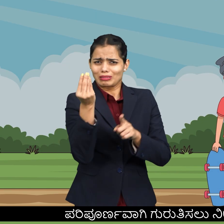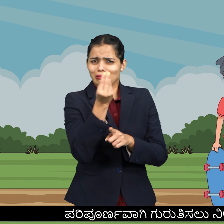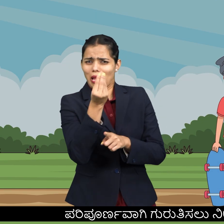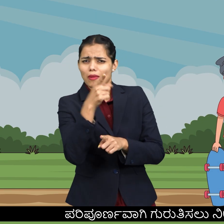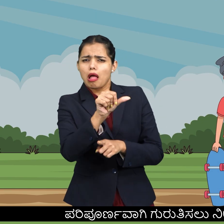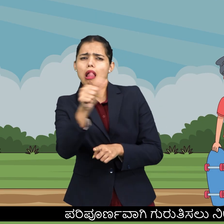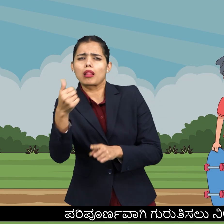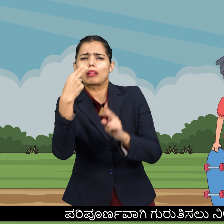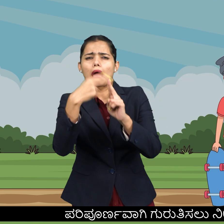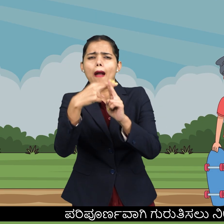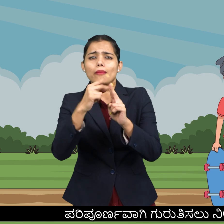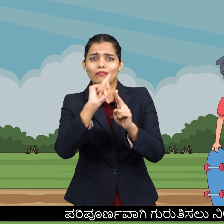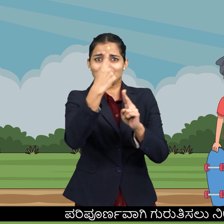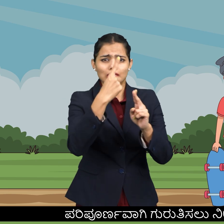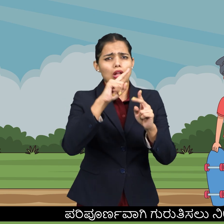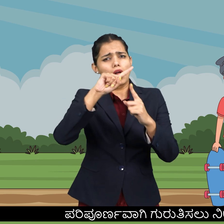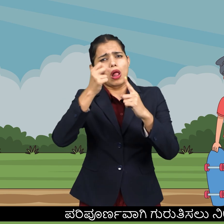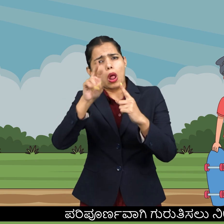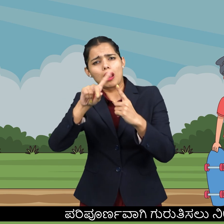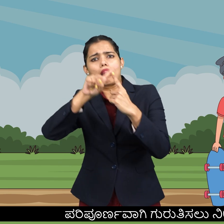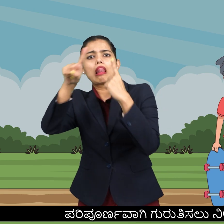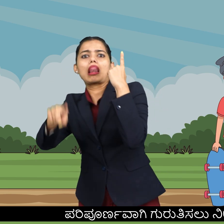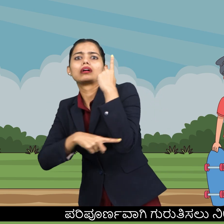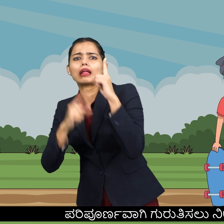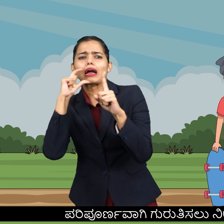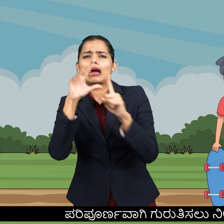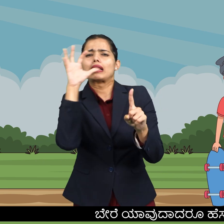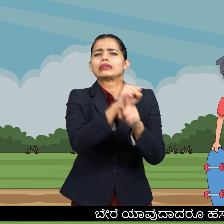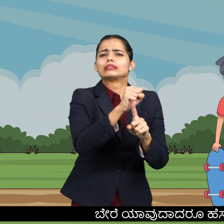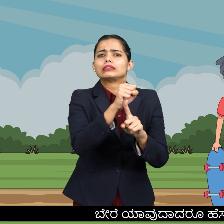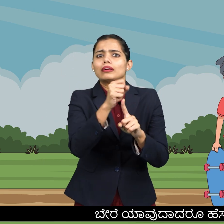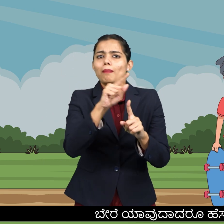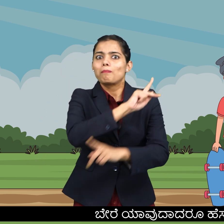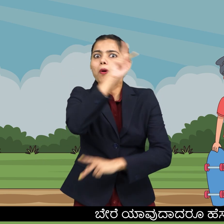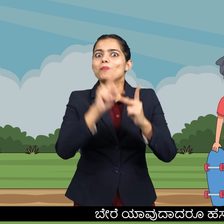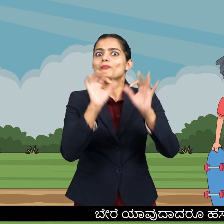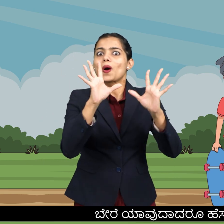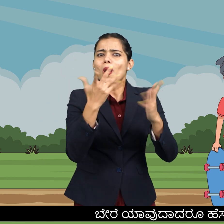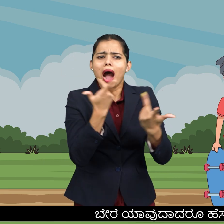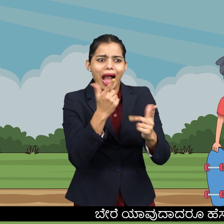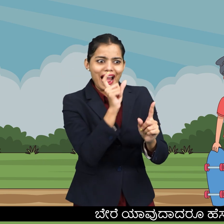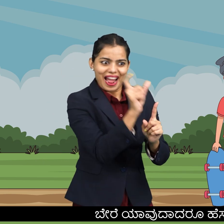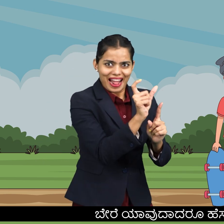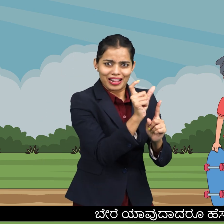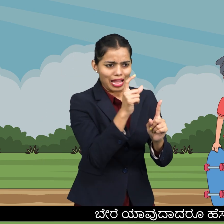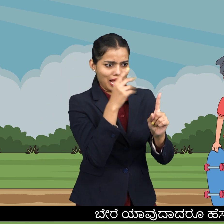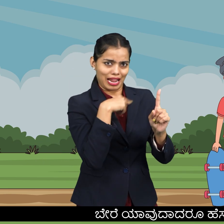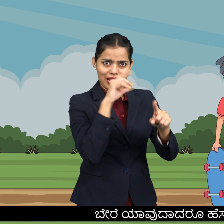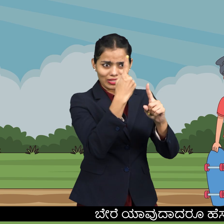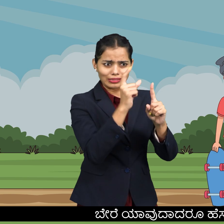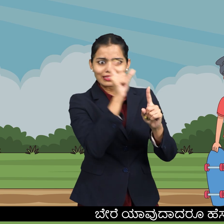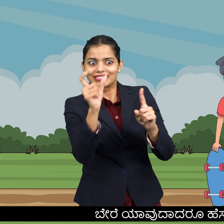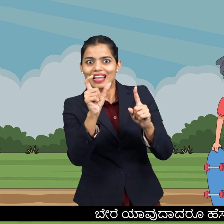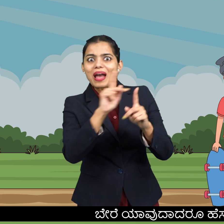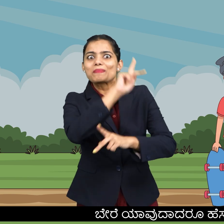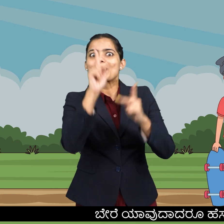ಪರಿಪೂರ್ಣವಾಗಿ ಗುರುತಿಸಲು ನೀವು ಮೊದಲ ಅಥವಾ ಕೊನೆಯದಾಗಿ ಬೇರೆ ಯಾವುದಾದರೂ ಹೆಸರನ್ನು ಲಿಂಕ್